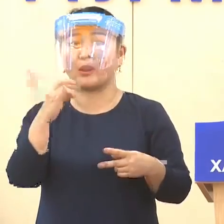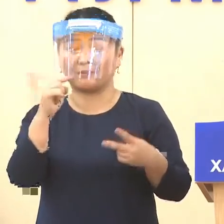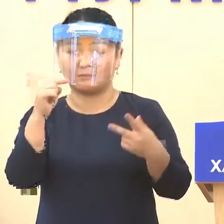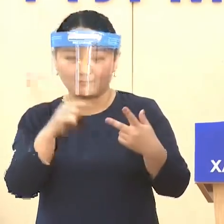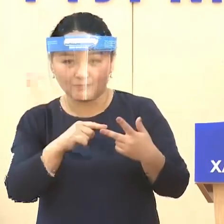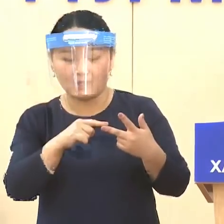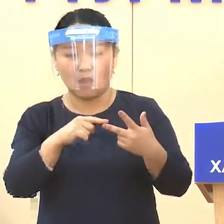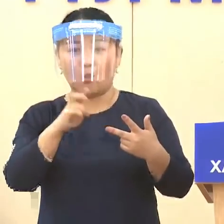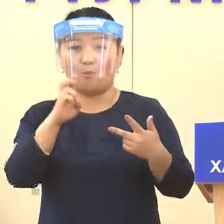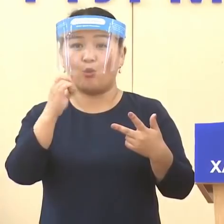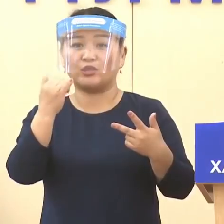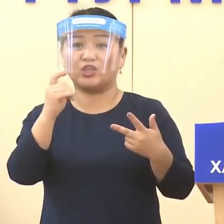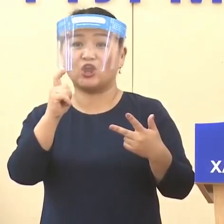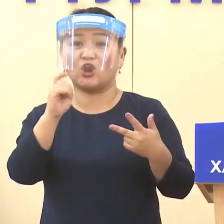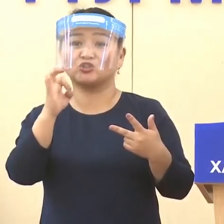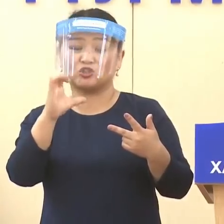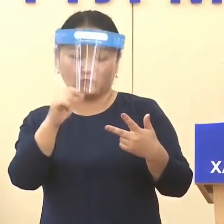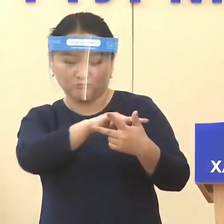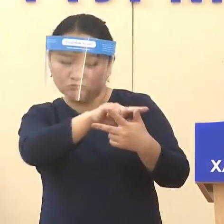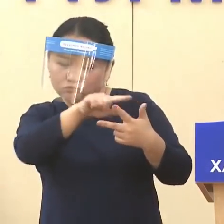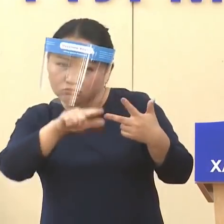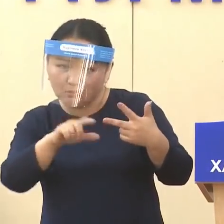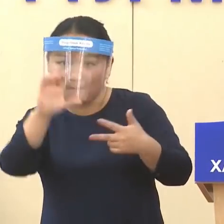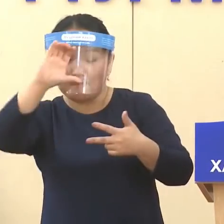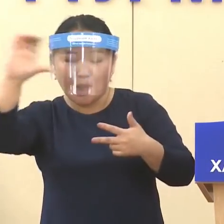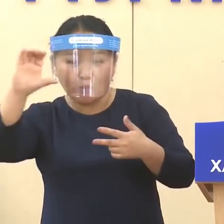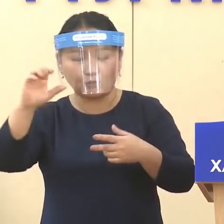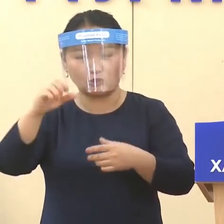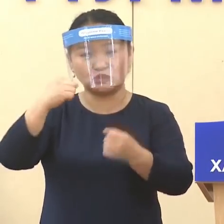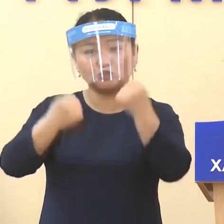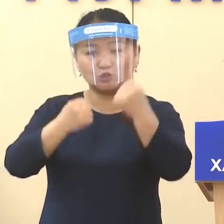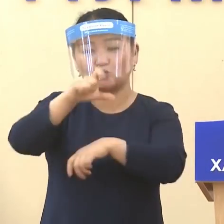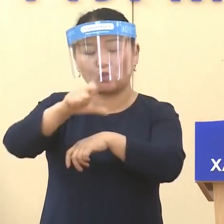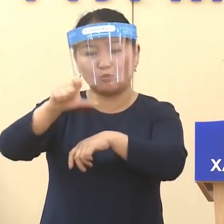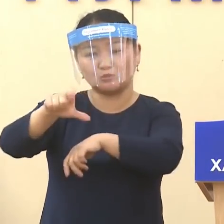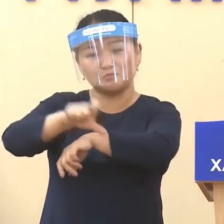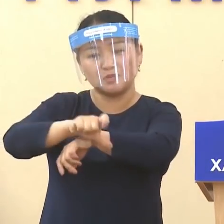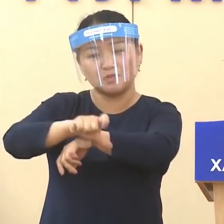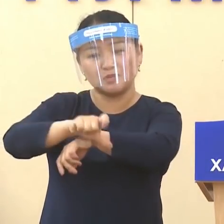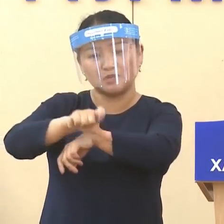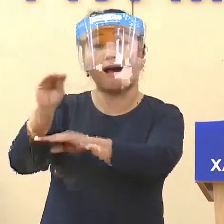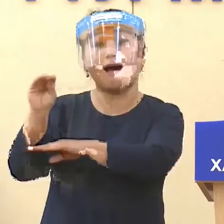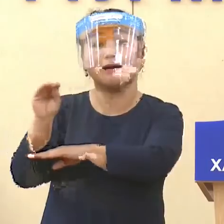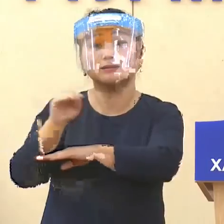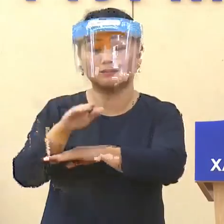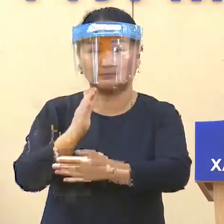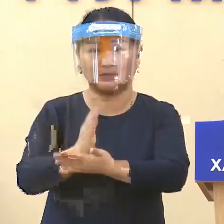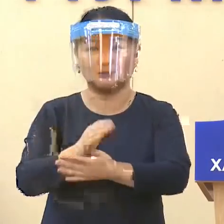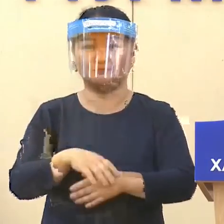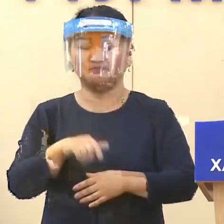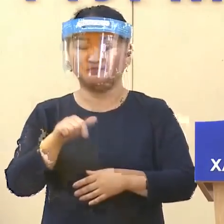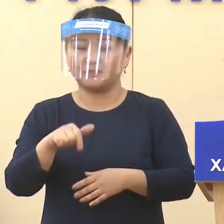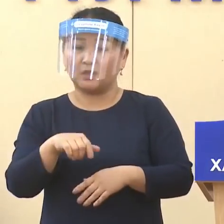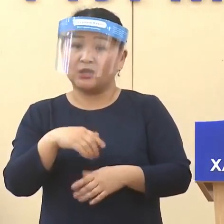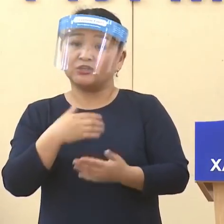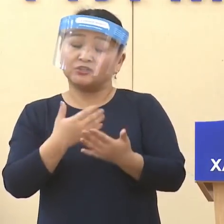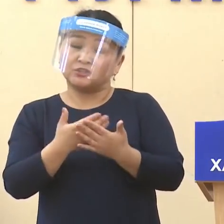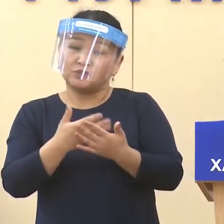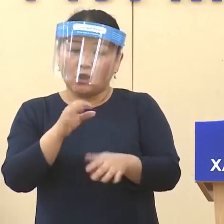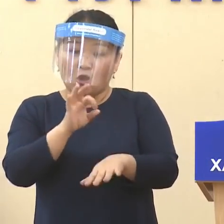нарыг сургалтанд хамруулсан байна. За нөгөө талаар энэ COVID-19-ийн халдварын үед хэрвээ нас баралт гарах